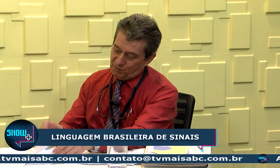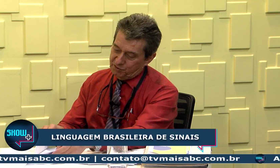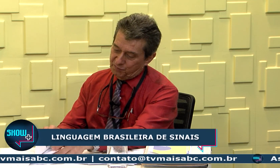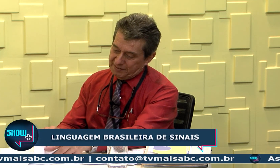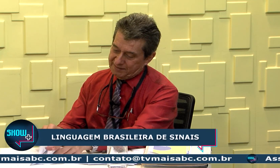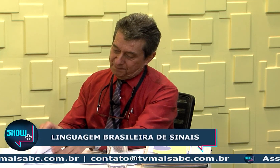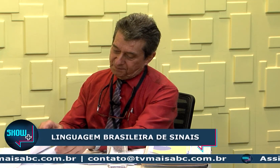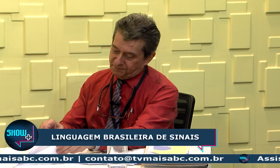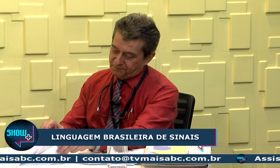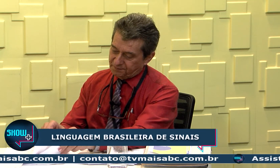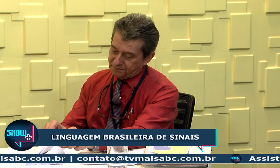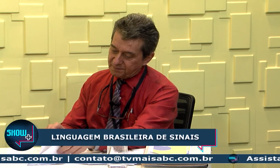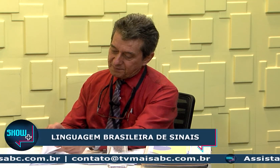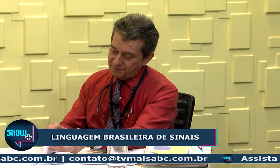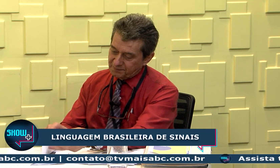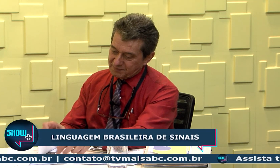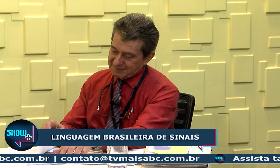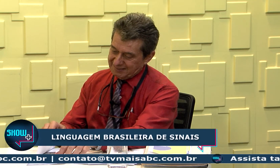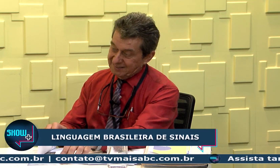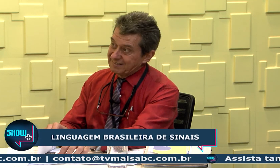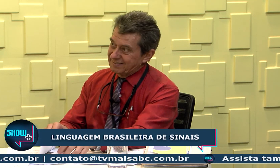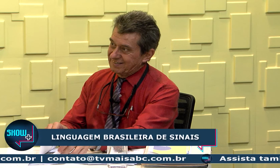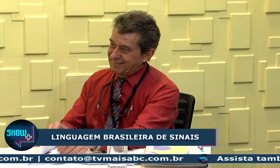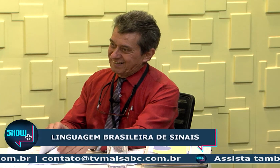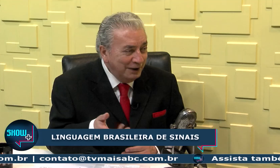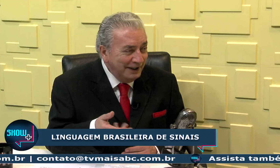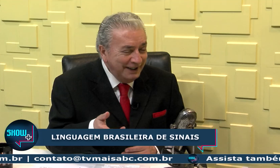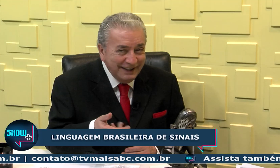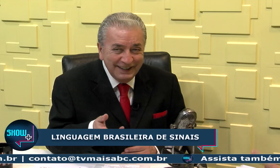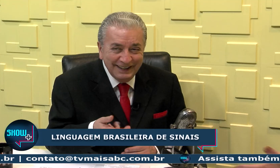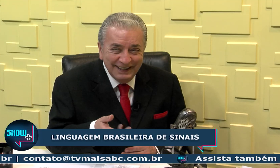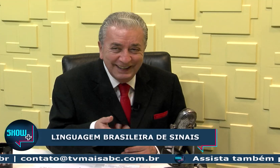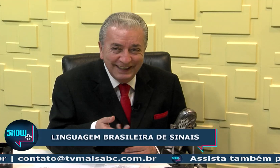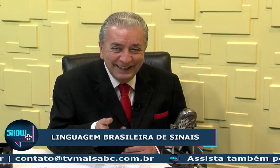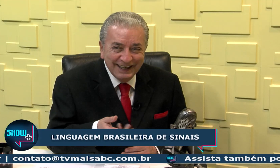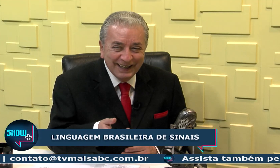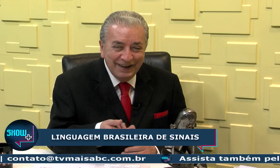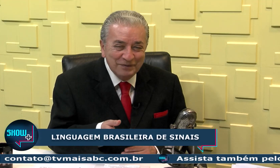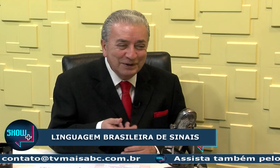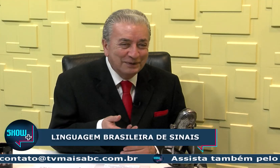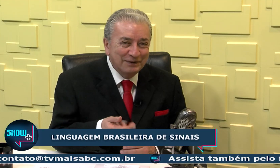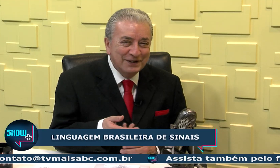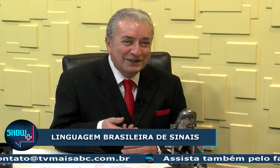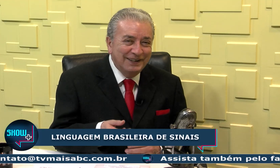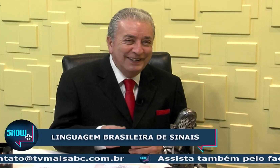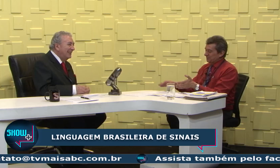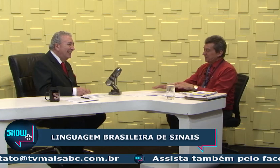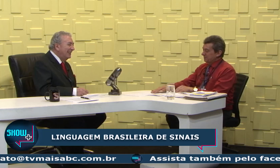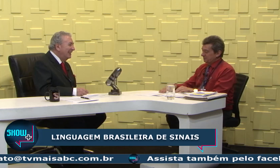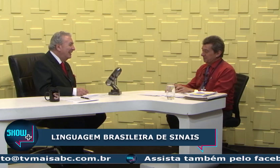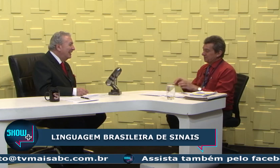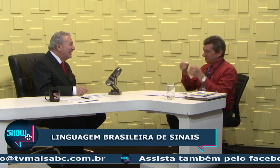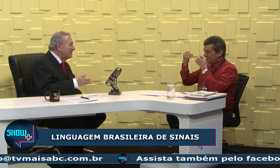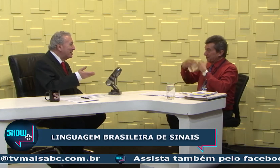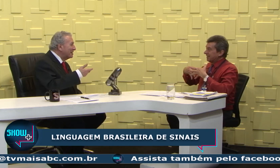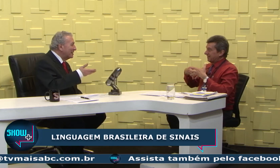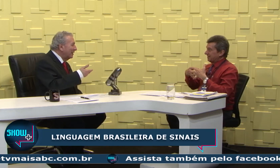eu vim aqui fazendo o sinal de obras é rápida e vai ser tão exigente não é